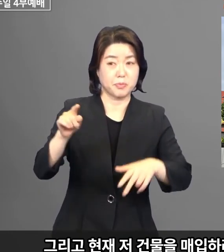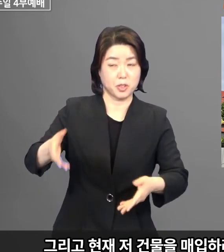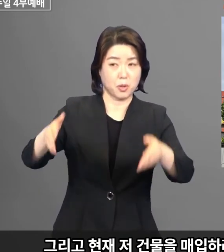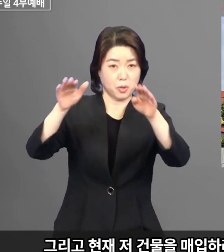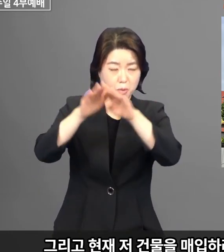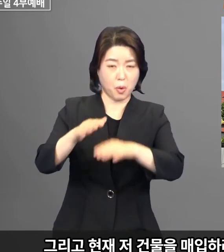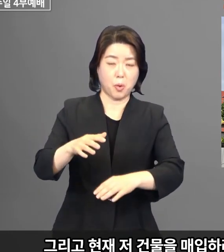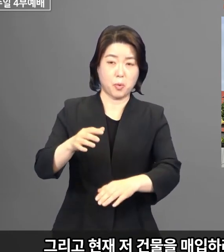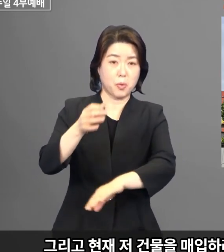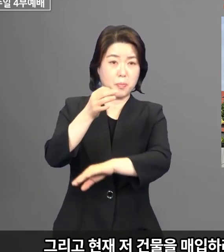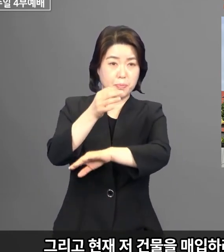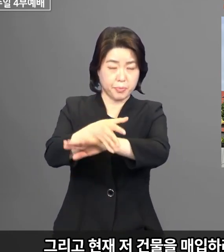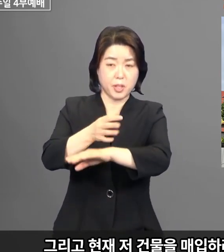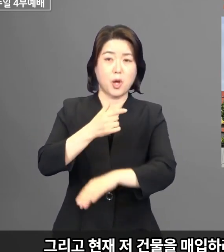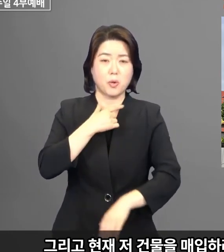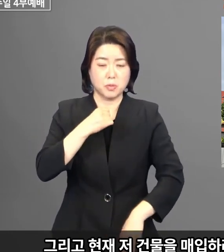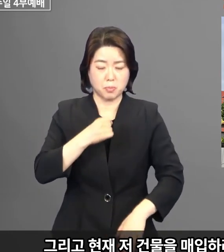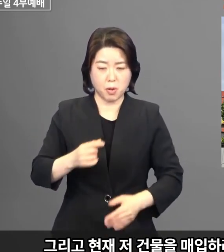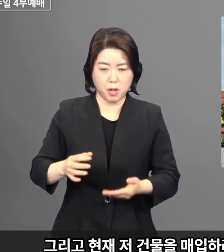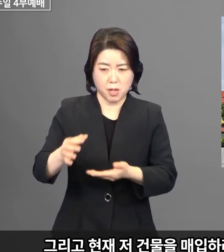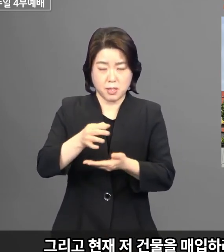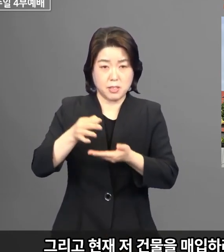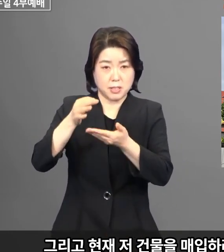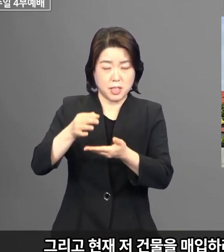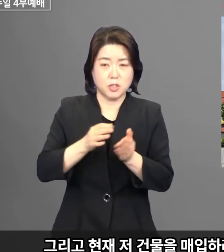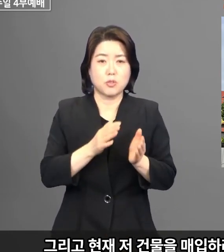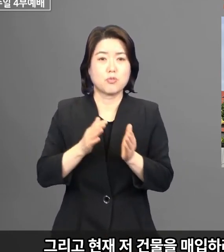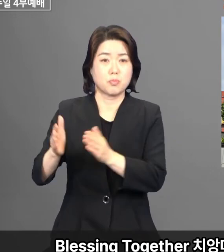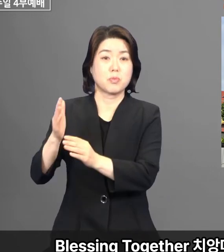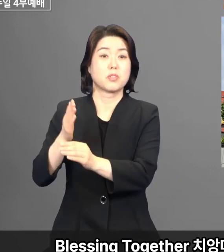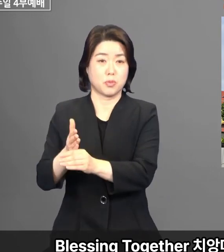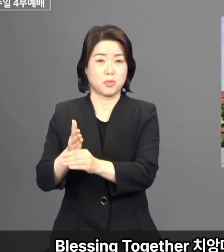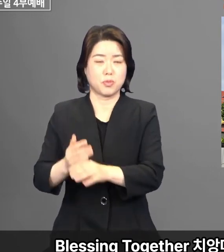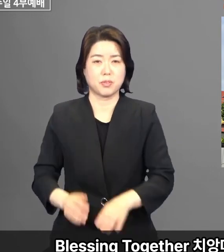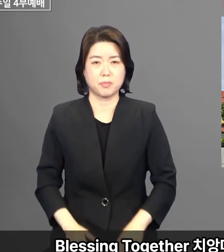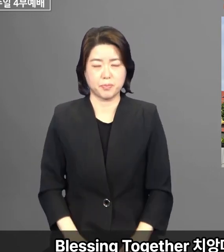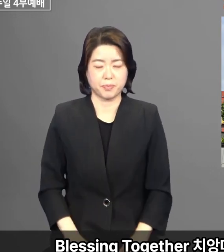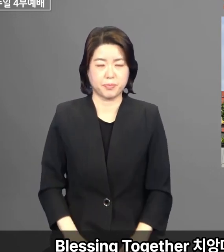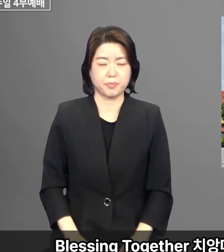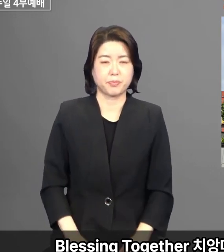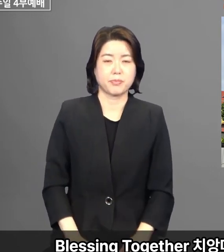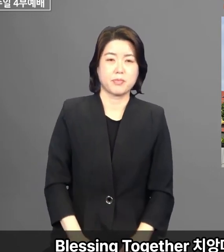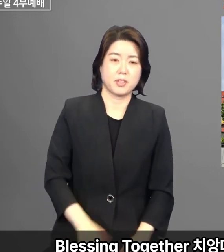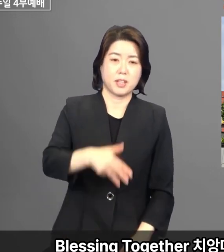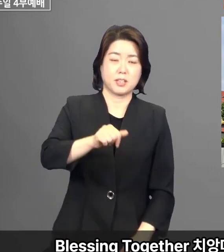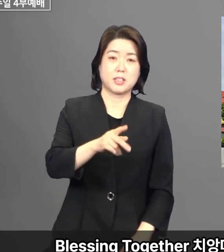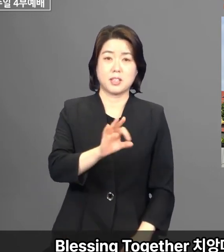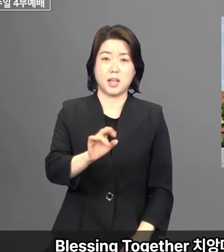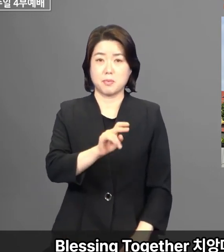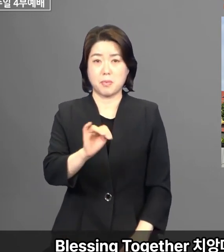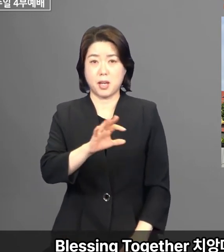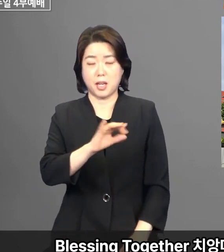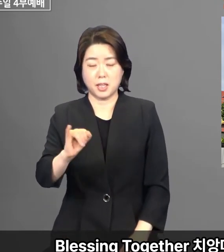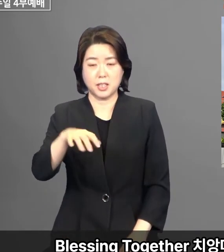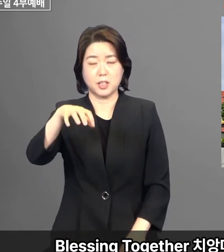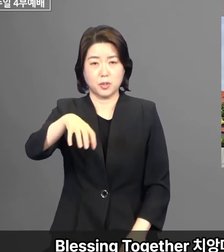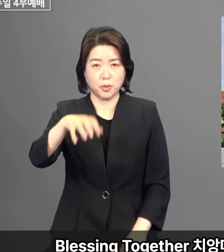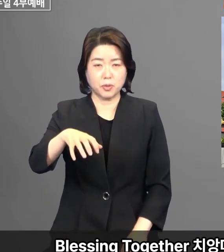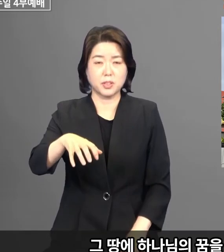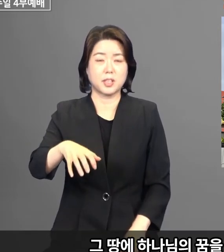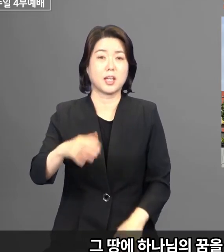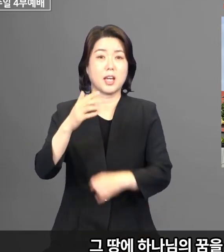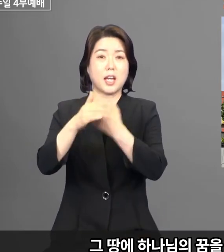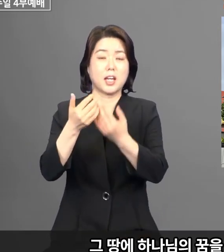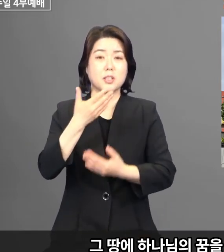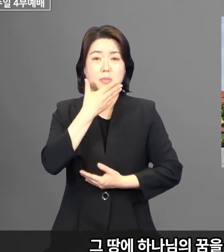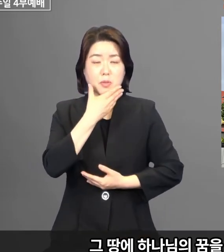건물을 매입하려고 재정을 마련하고 있습니다. 블레싱 투게더 치앙마이라는 이름을 가진 센터가